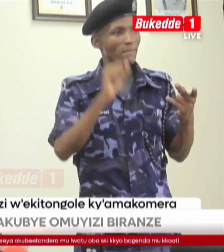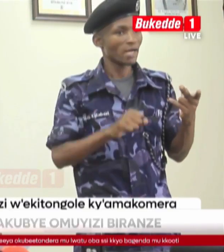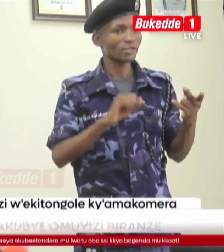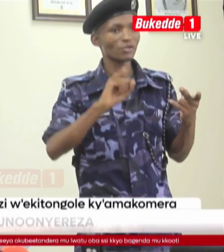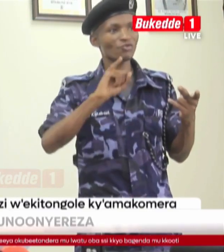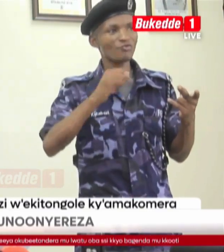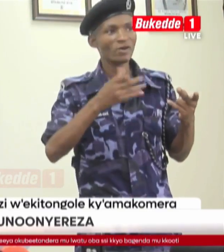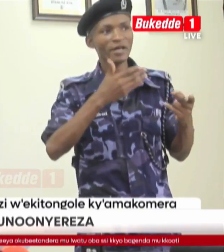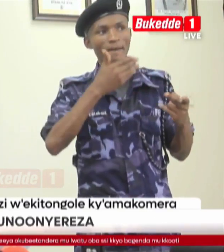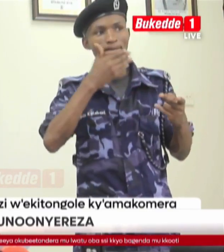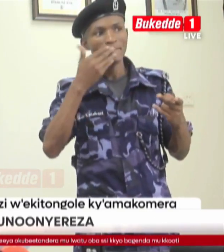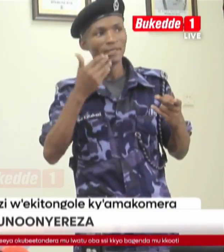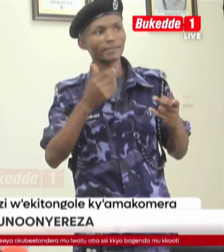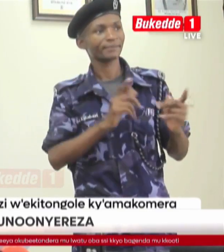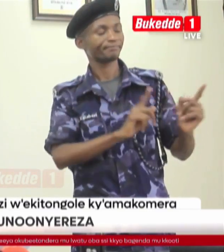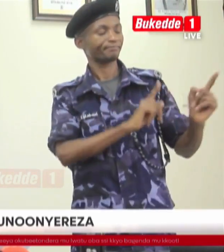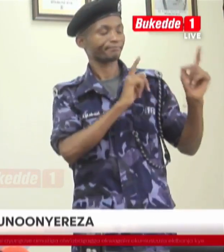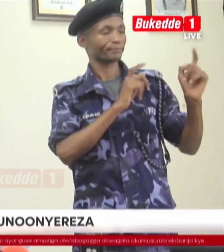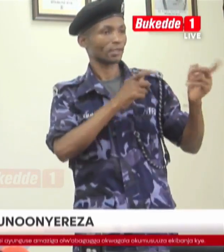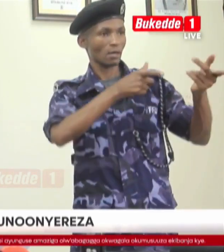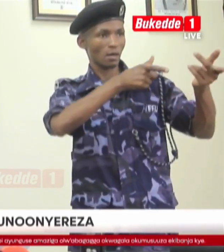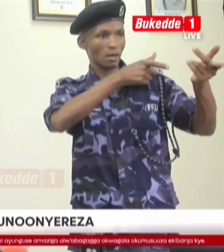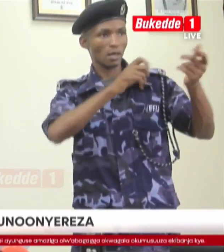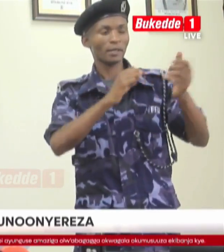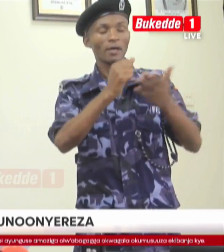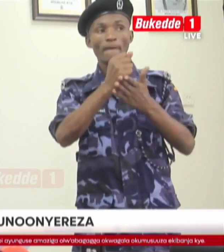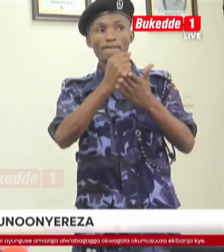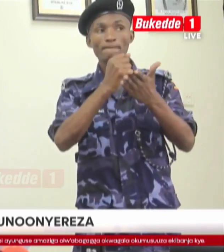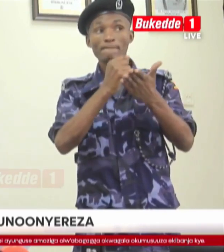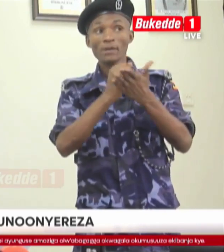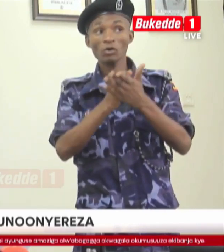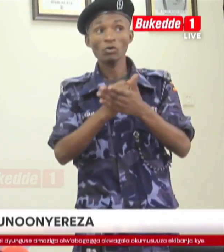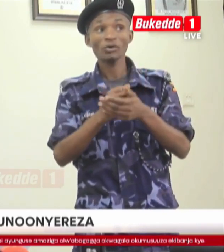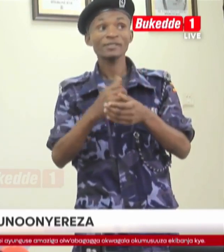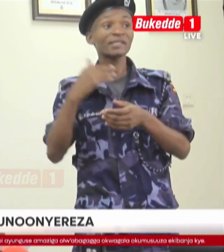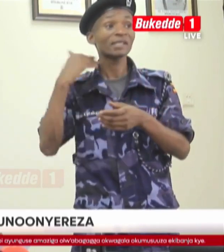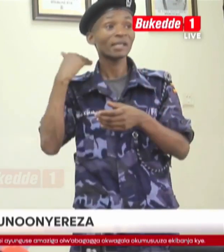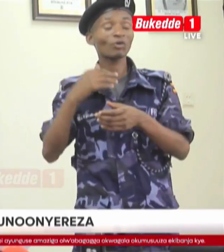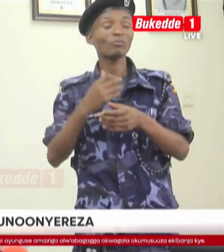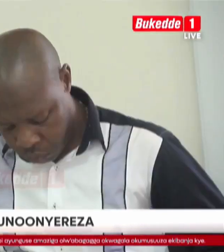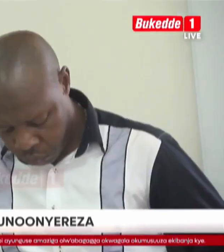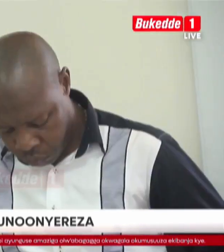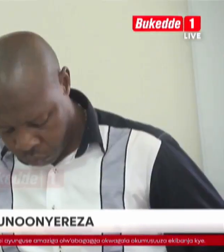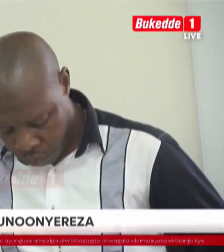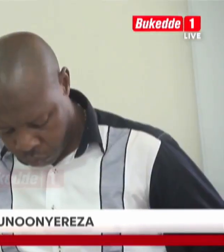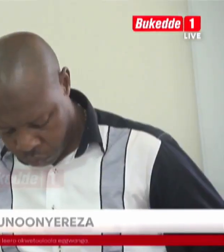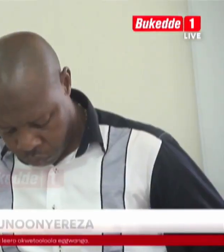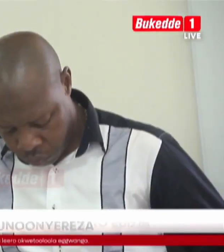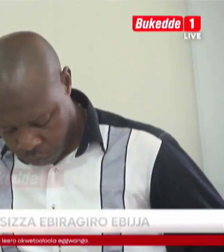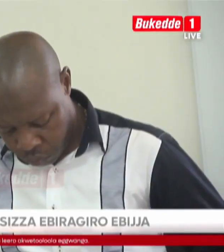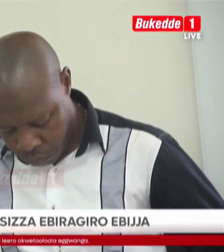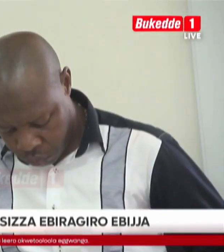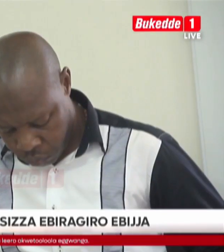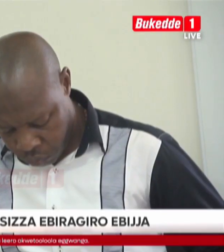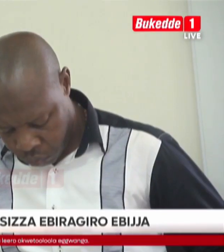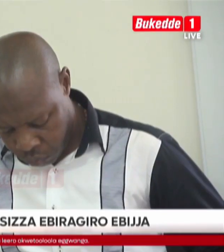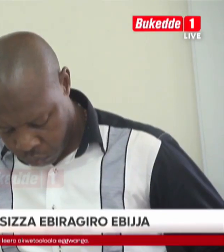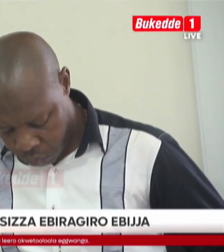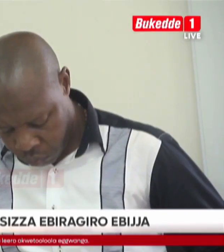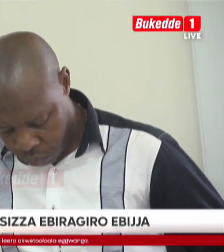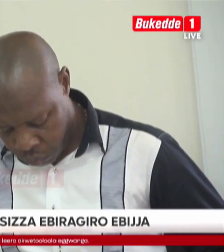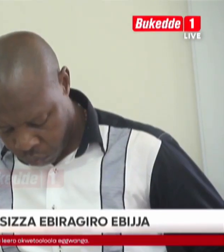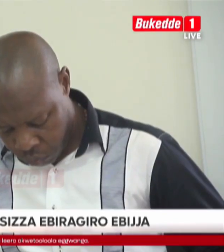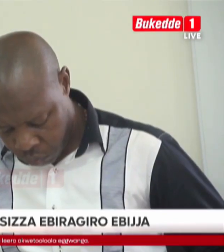nnyo naddala emmundu kubanga kirabika bano ababbi n'emmundu bazeetaaga nnyo okutusinga. Agamba nti balina abasiba